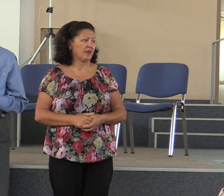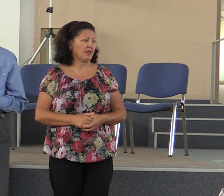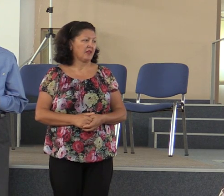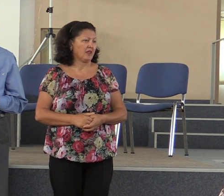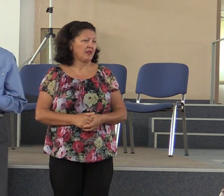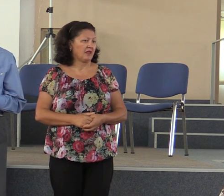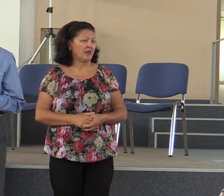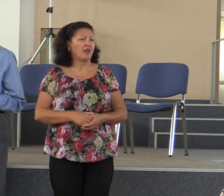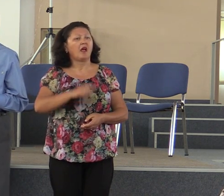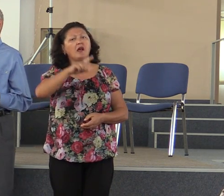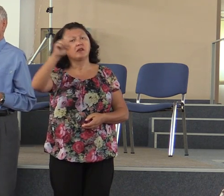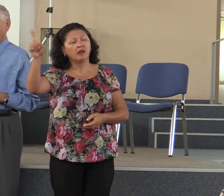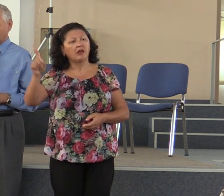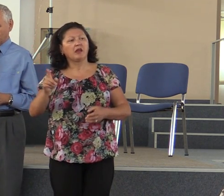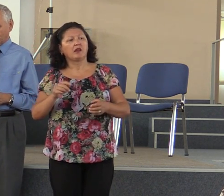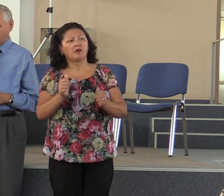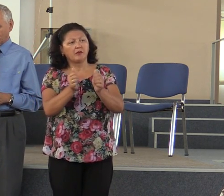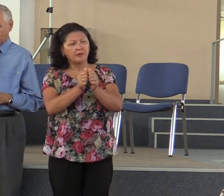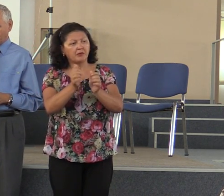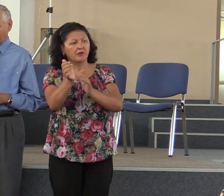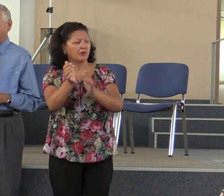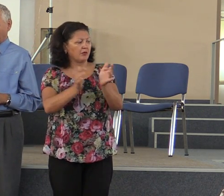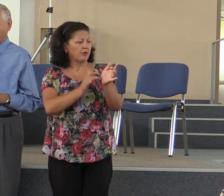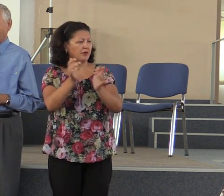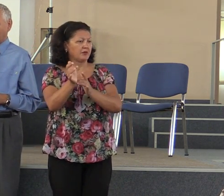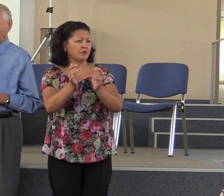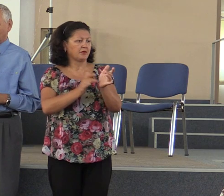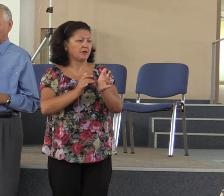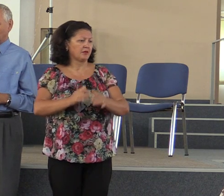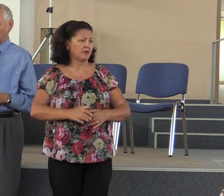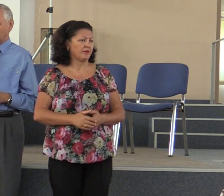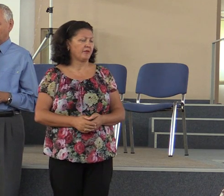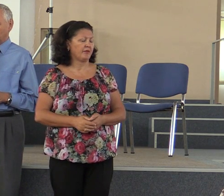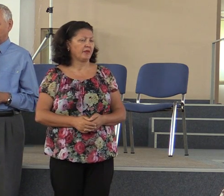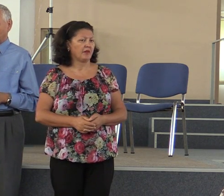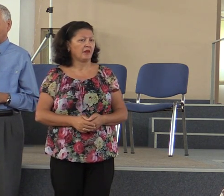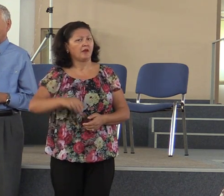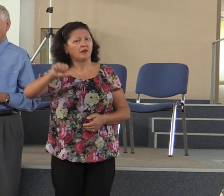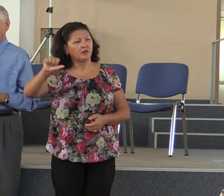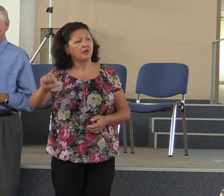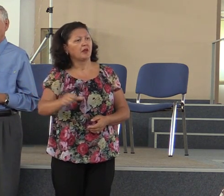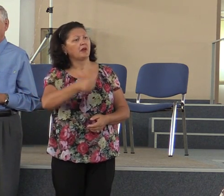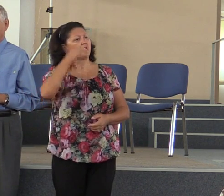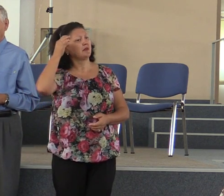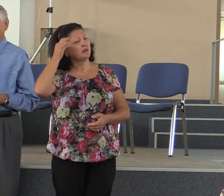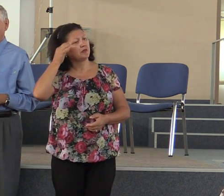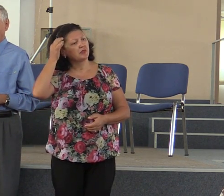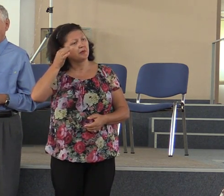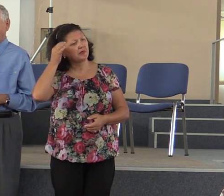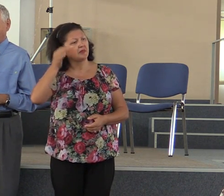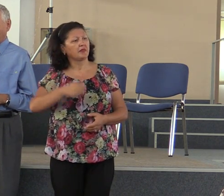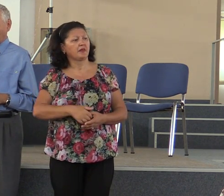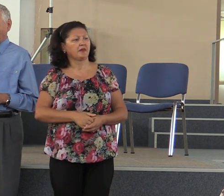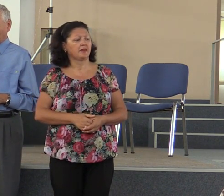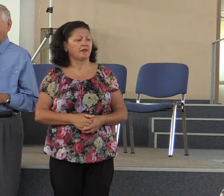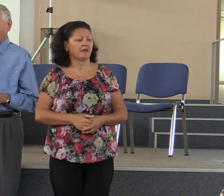ei fuseseră cu Iisus. And once again we are reminded. Și din nou mi se aduce aminte. The greater the